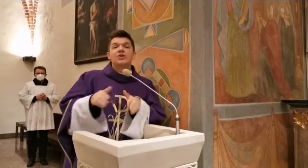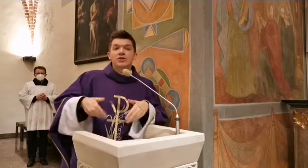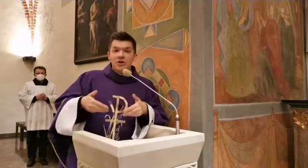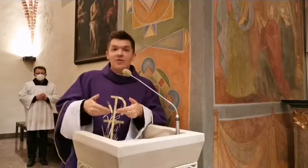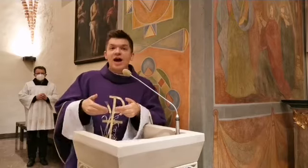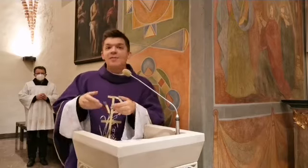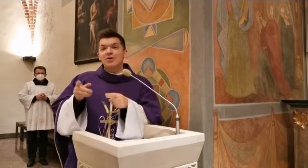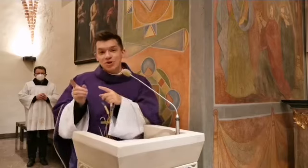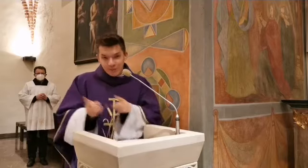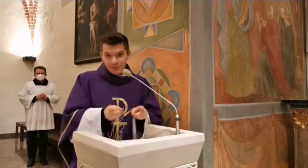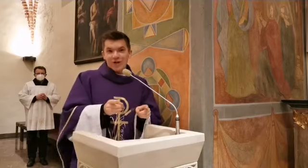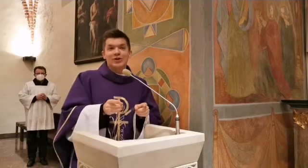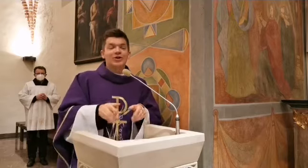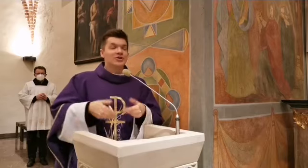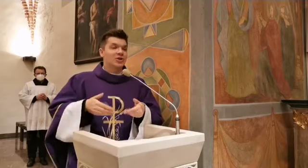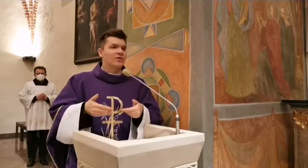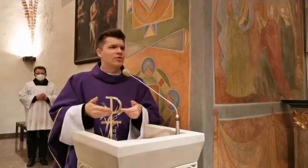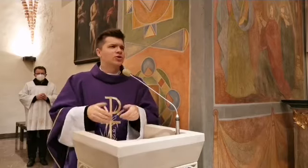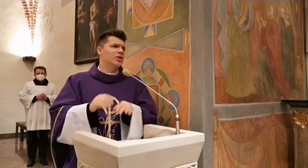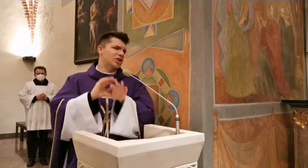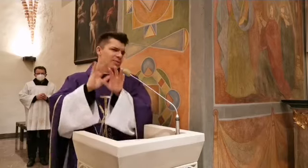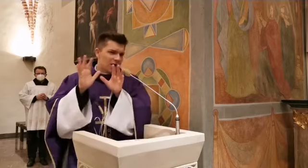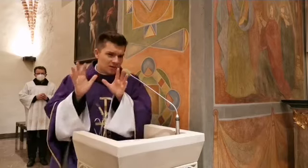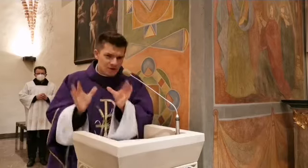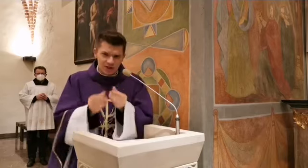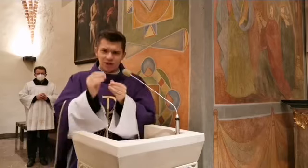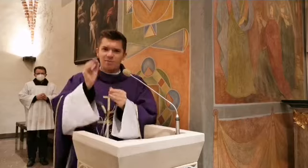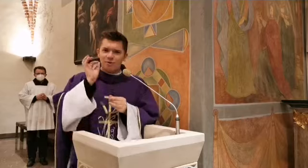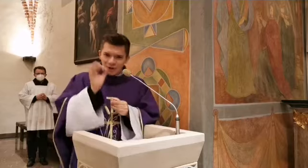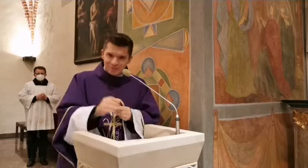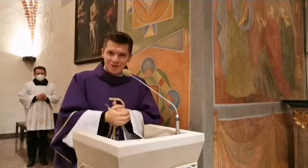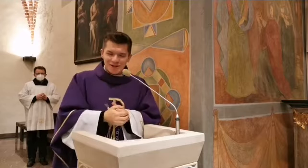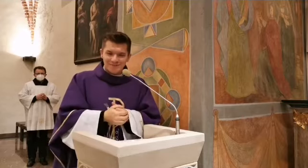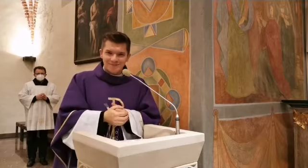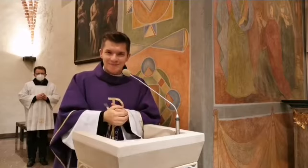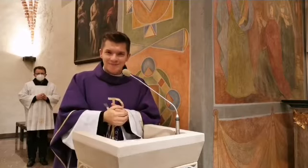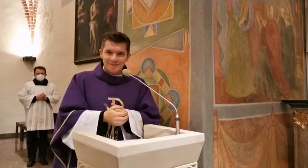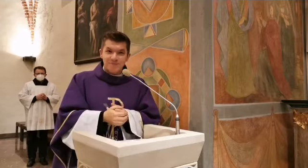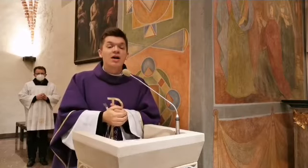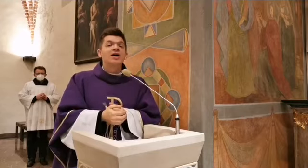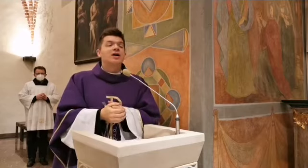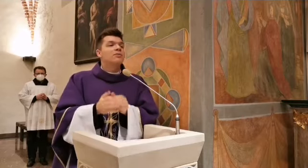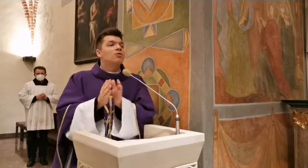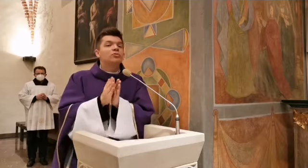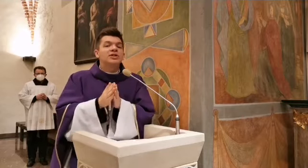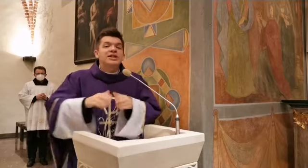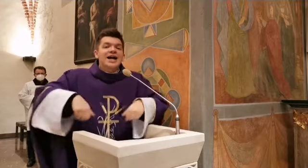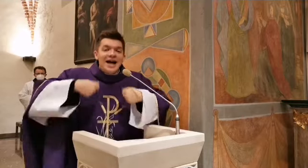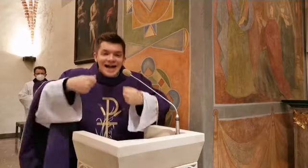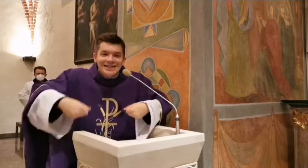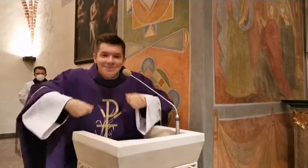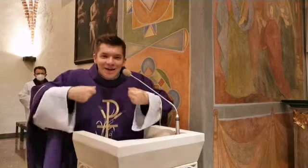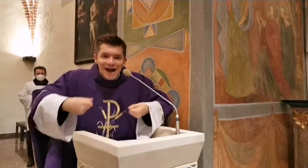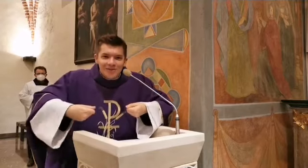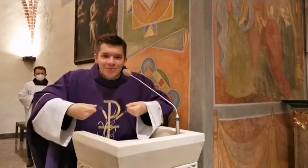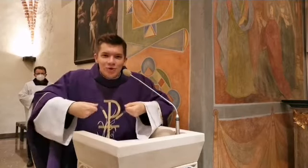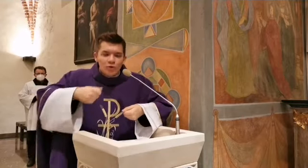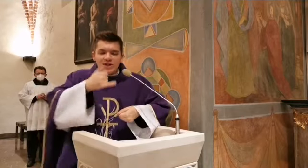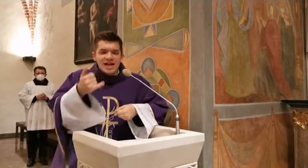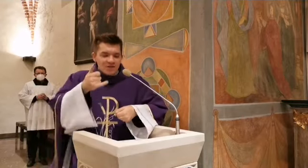wraca do zdrowia, aby szybciej do tego zdrowia wróciła i żeby wszystko było dobrze. Módlmy się za